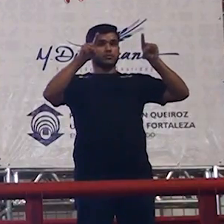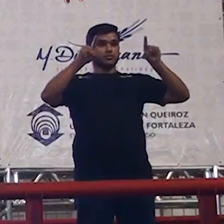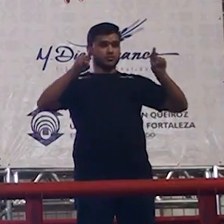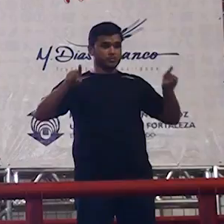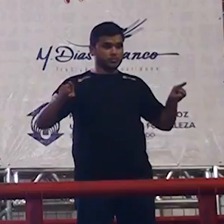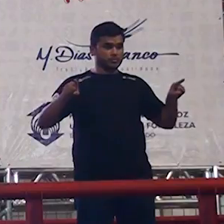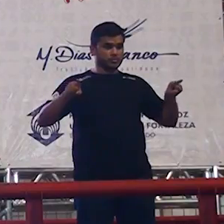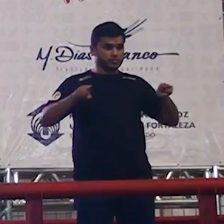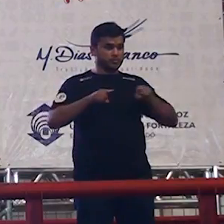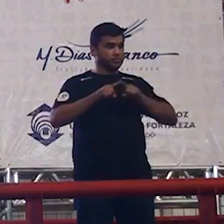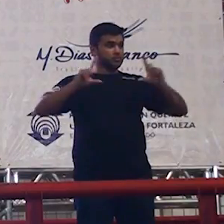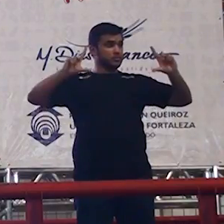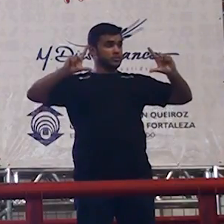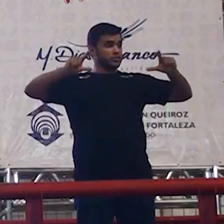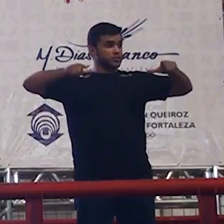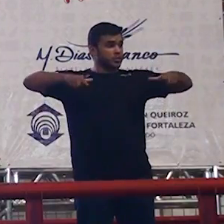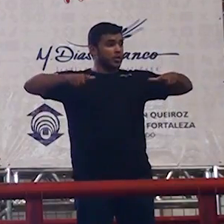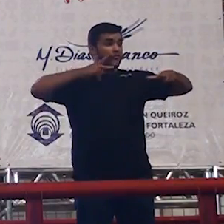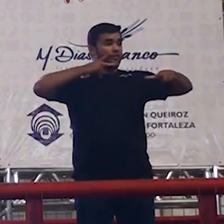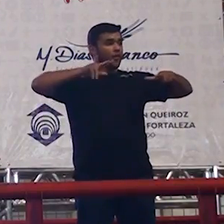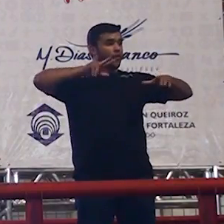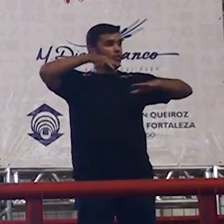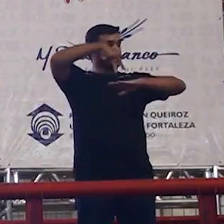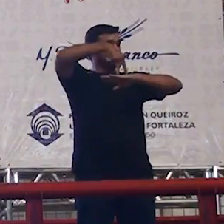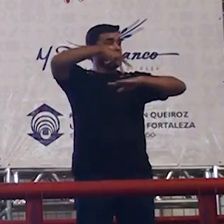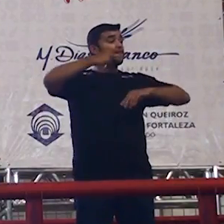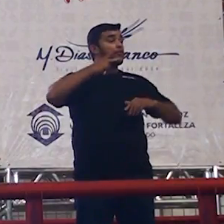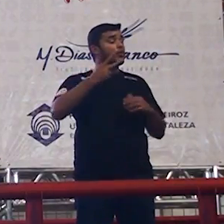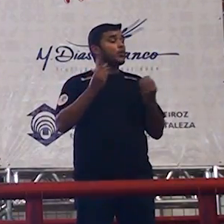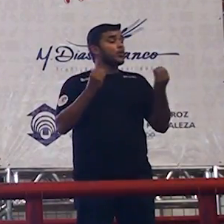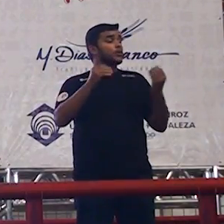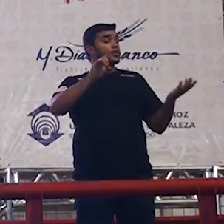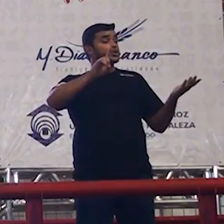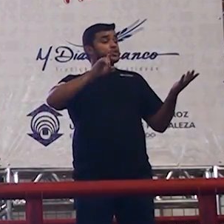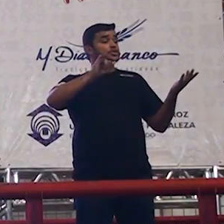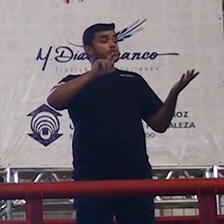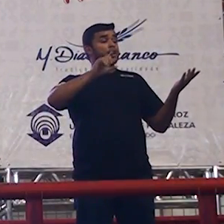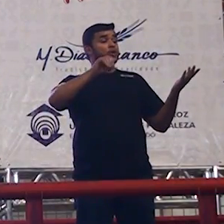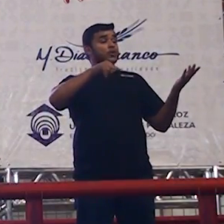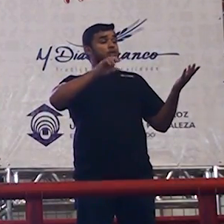menor. E ele dá que a diagonal vale 15.